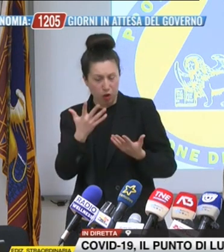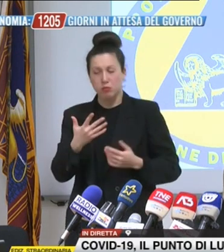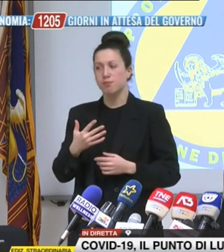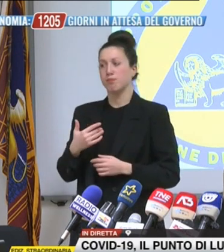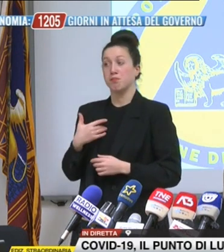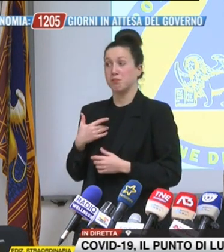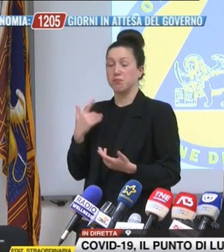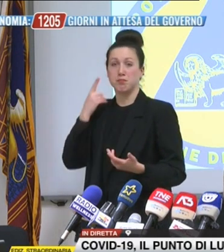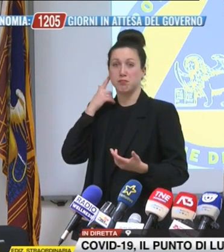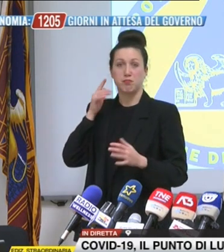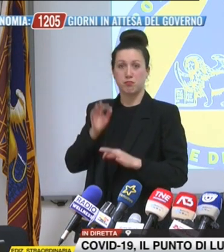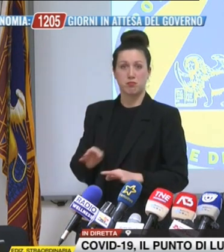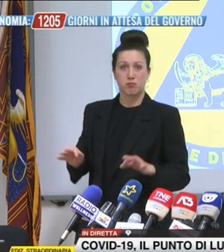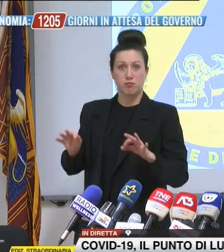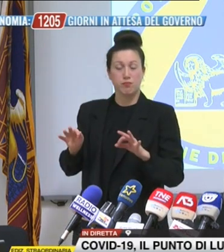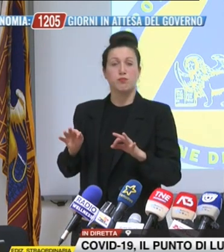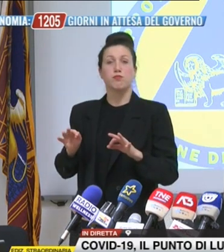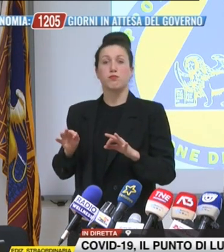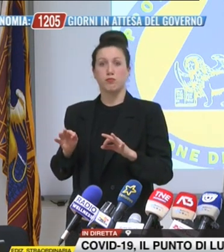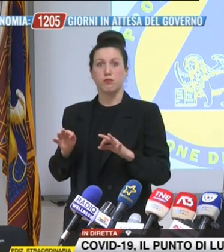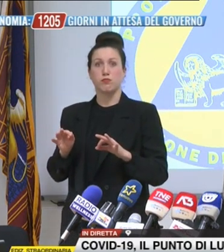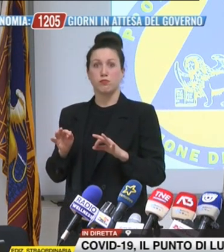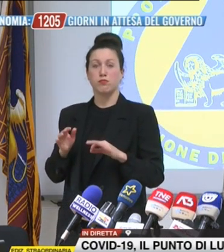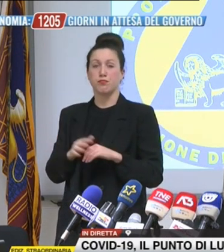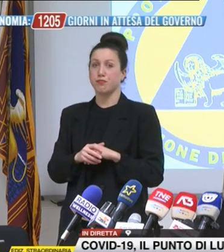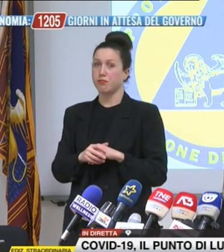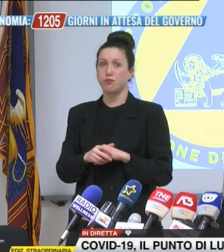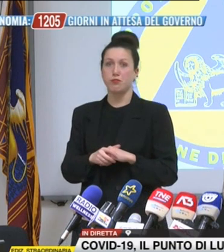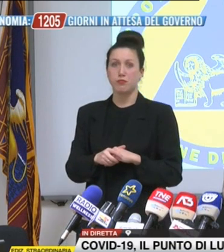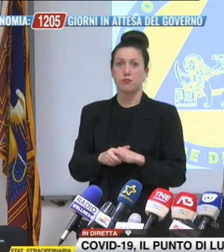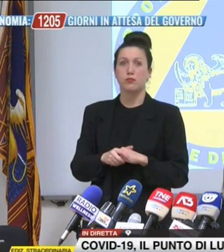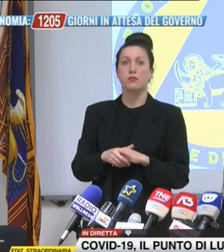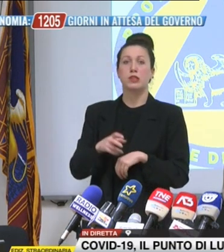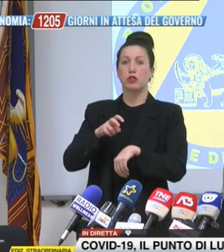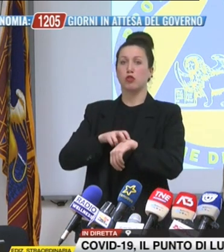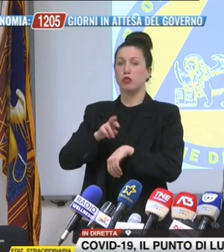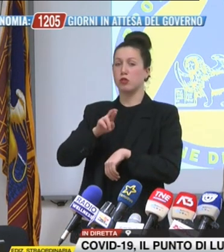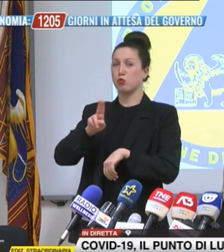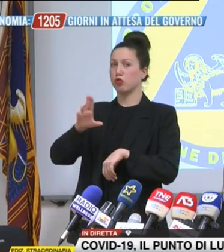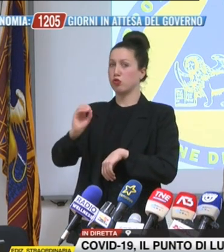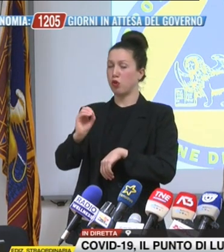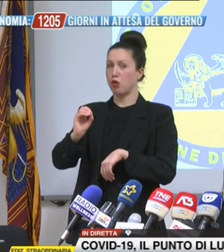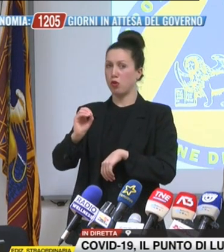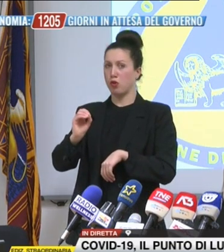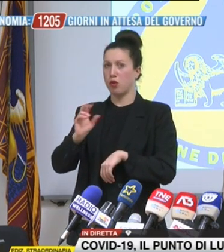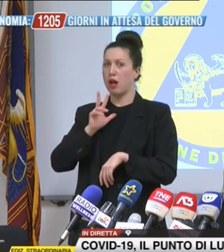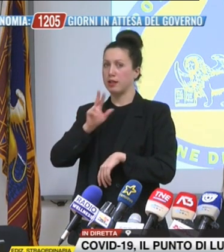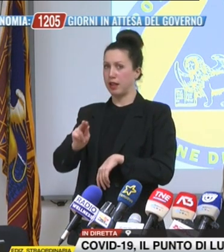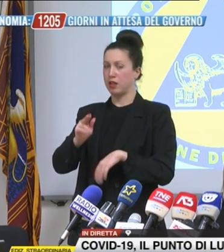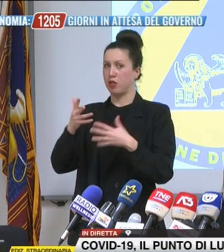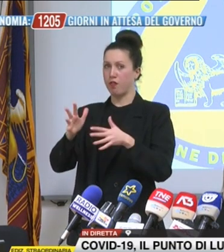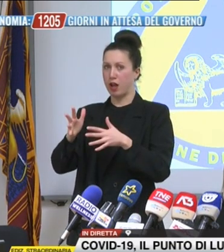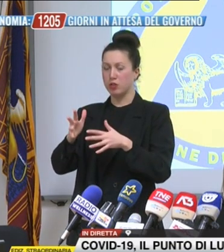ha spiegato bene la dottoressa Russo, noi abbiamo anche una forte tradizione di farmacovigilanza, e quindi